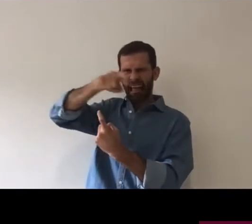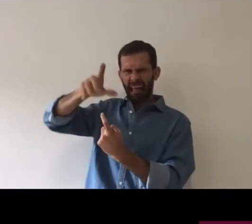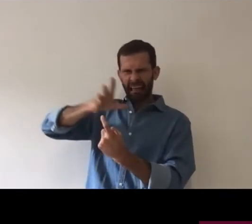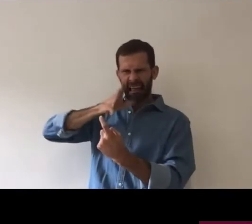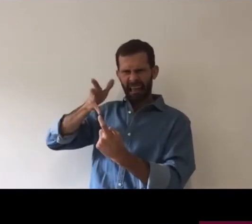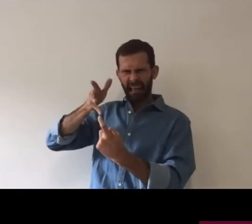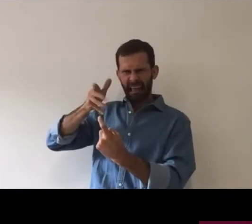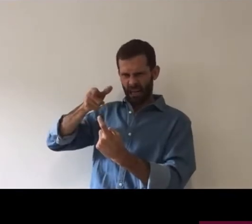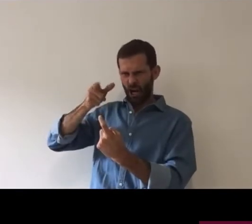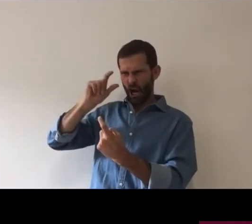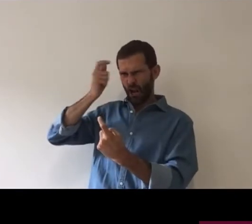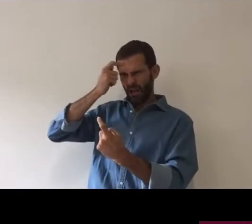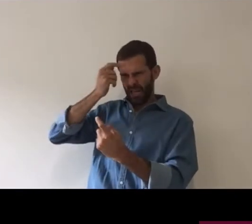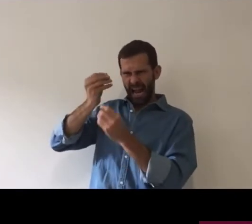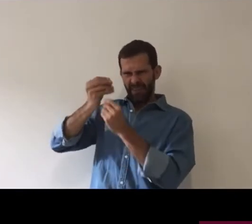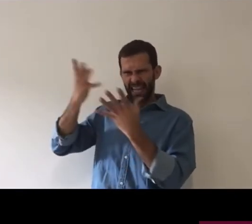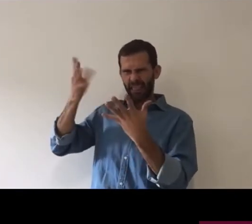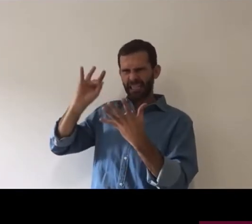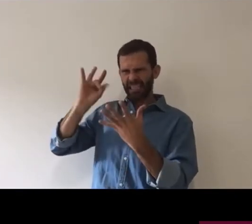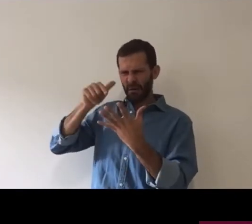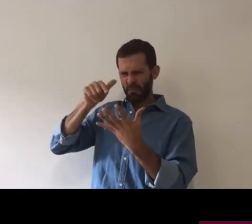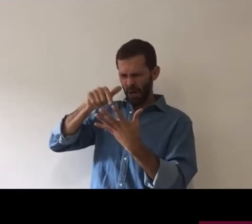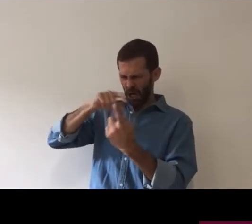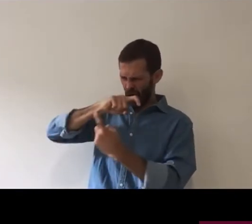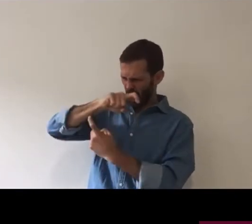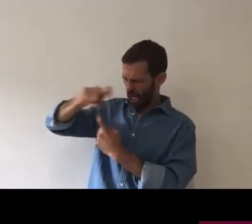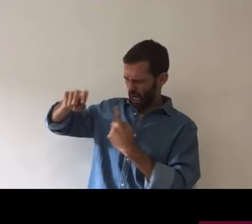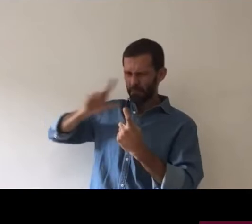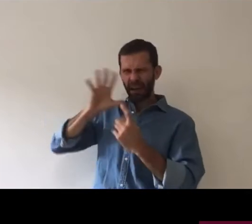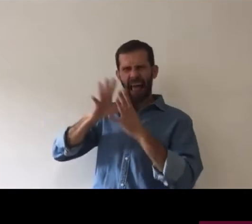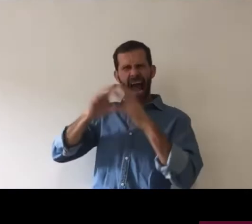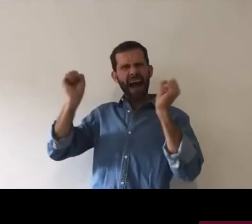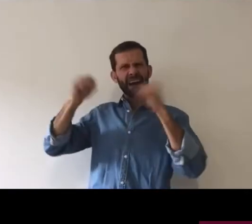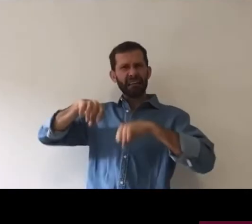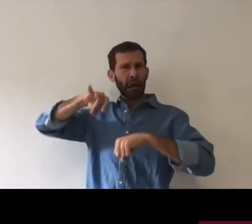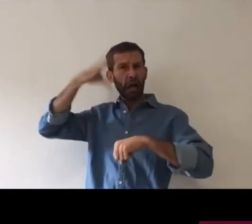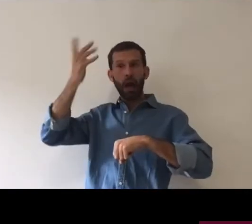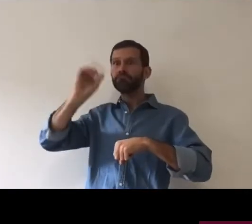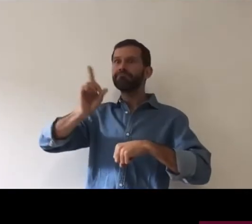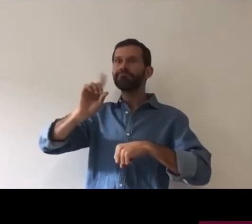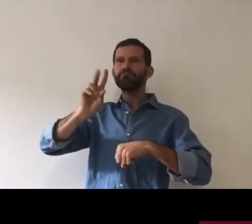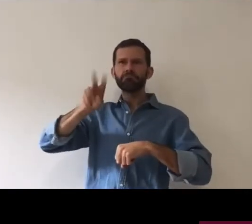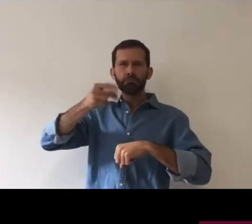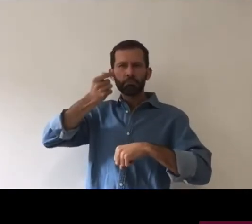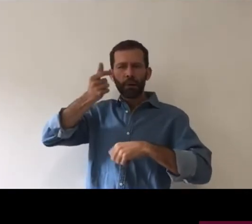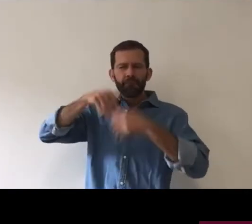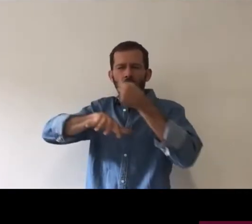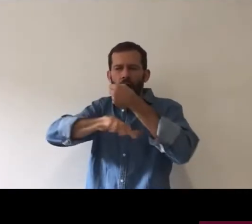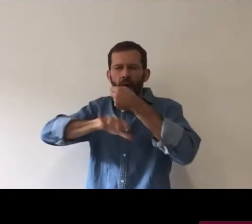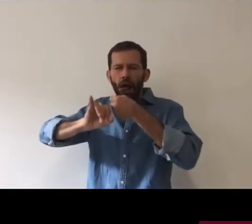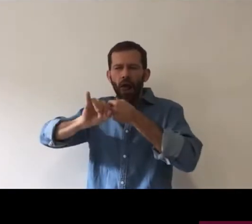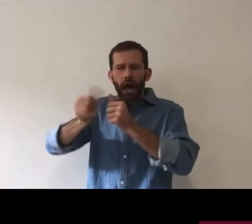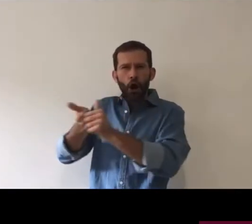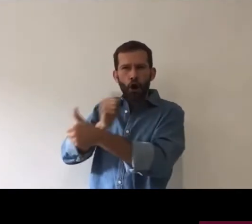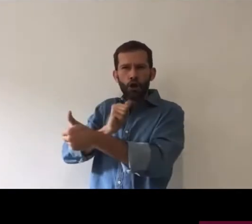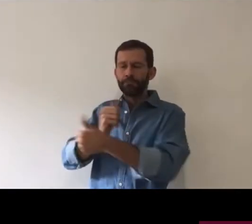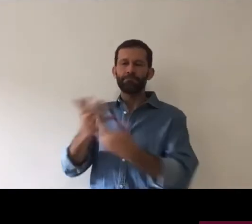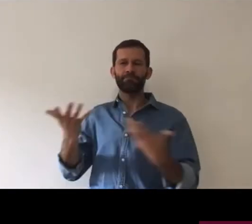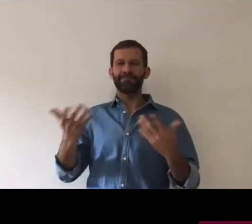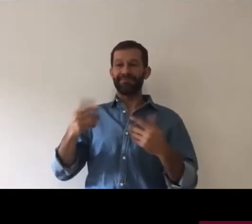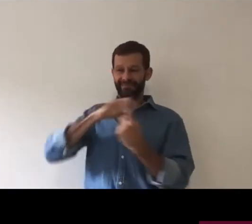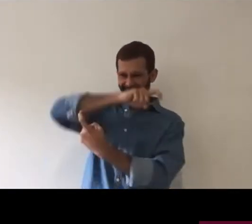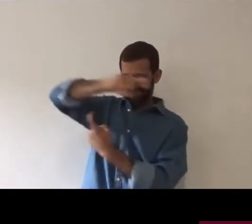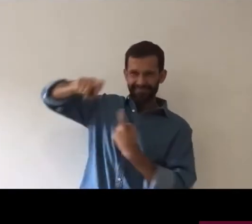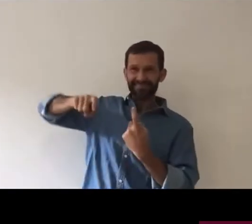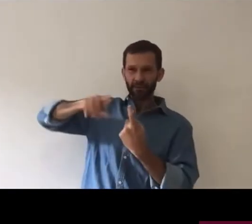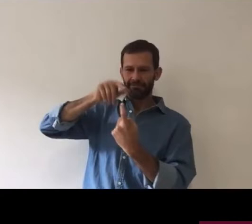incluye su metáfora conceptual. Porque ¿qué significa? Es un concepto abstracto, pero ¿esto qué significa? Parece que es arbitrario este signo, pero ni mucho